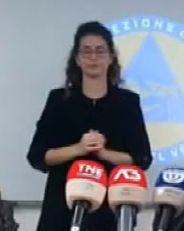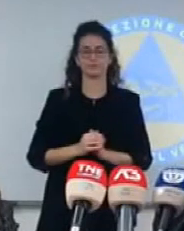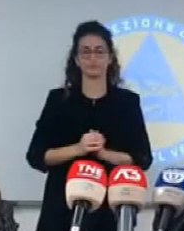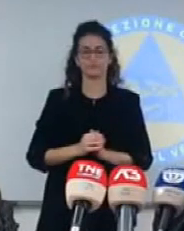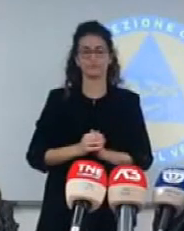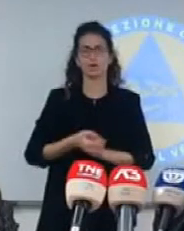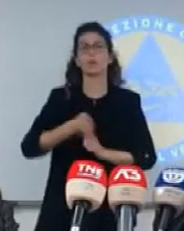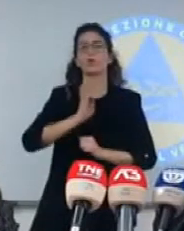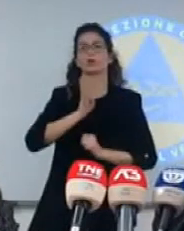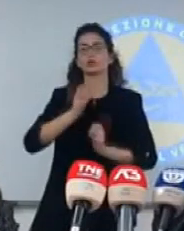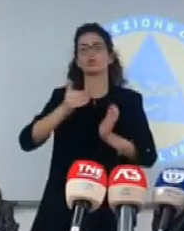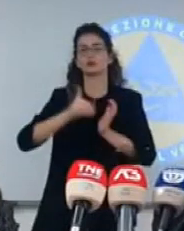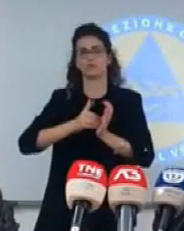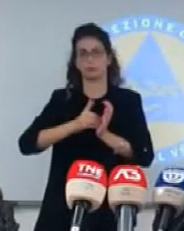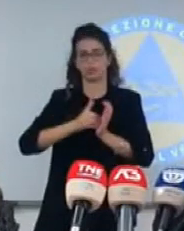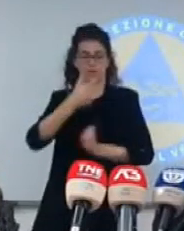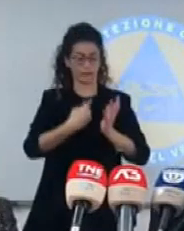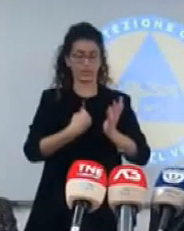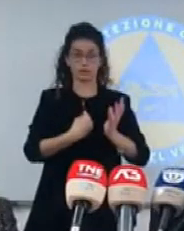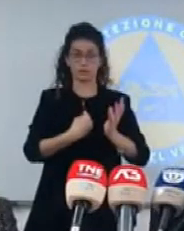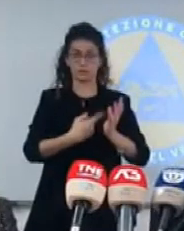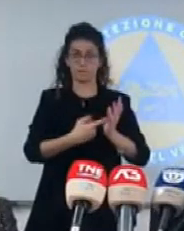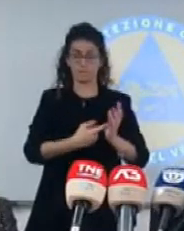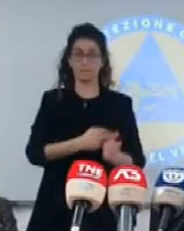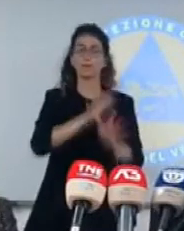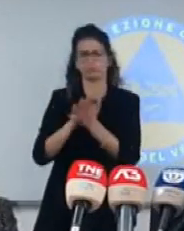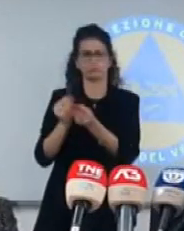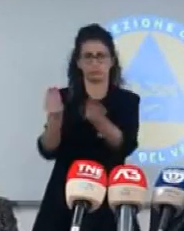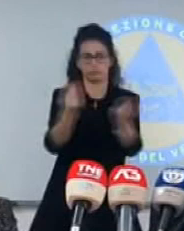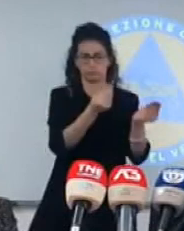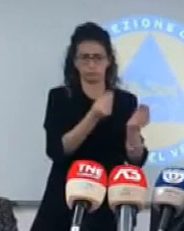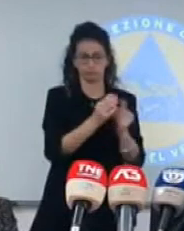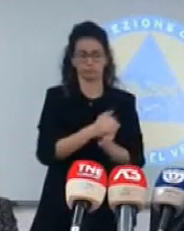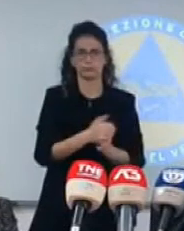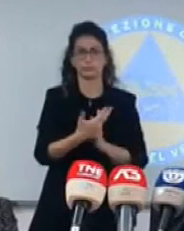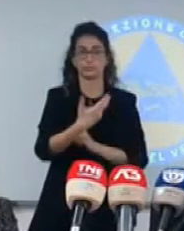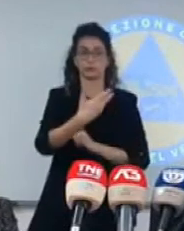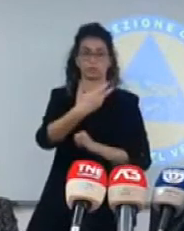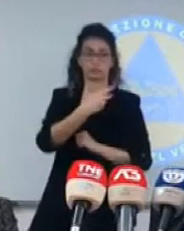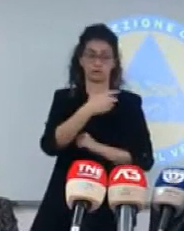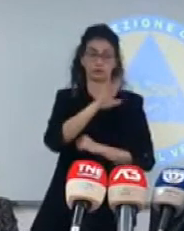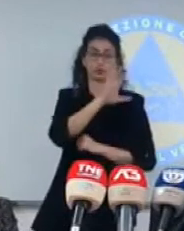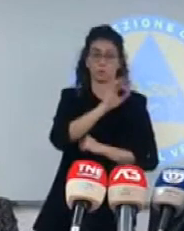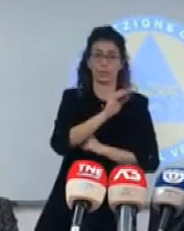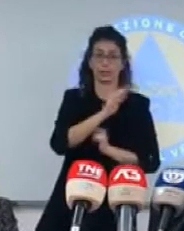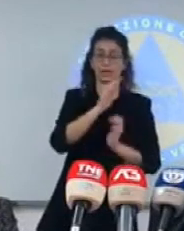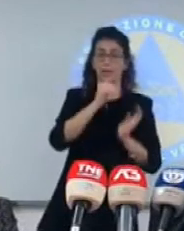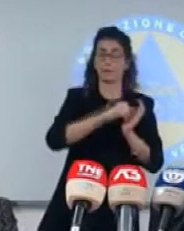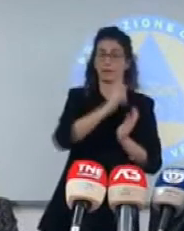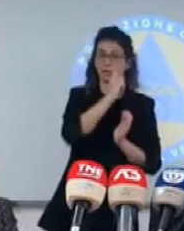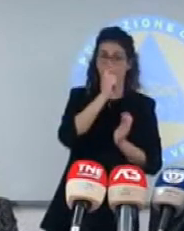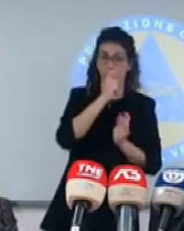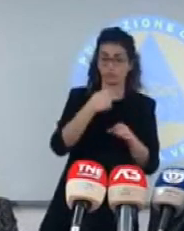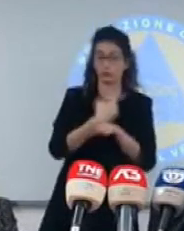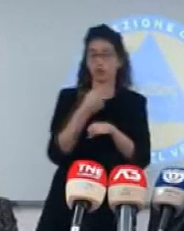14.000 248 vaccini il 10 novembre 2020 avevamo 50.000 tamponi e 10 novembre di